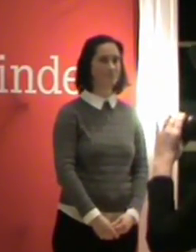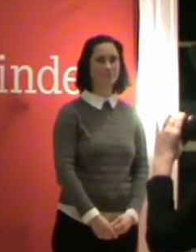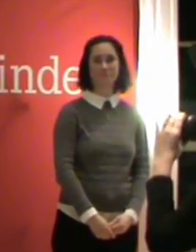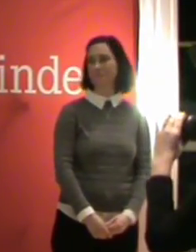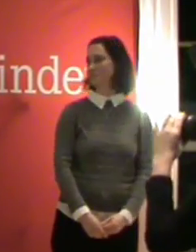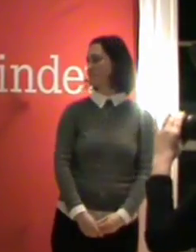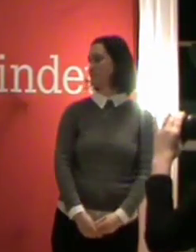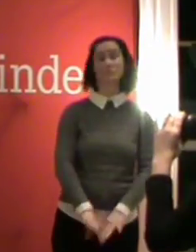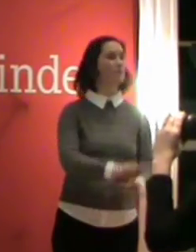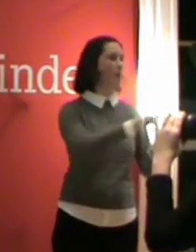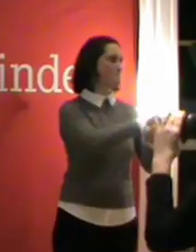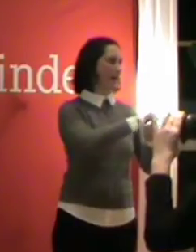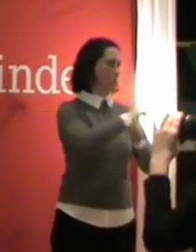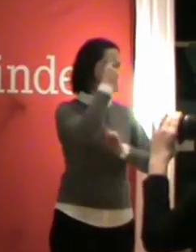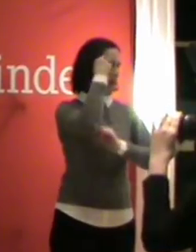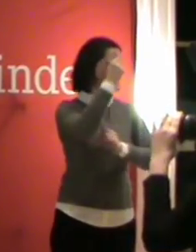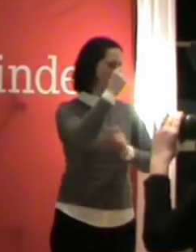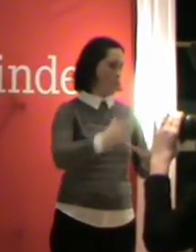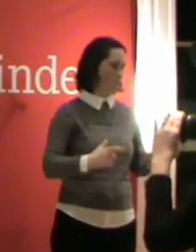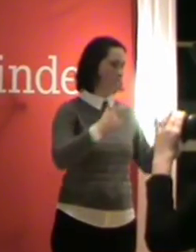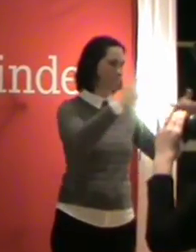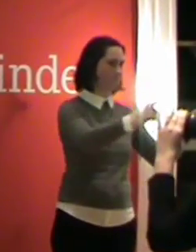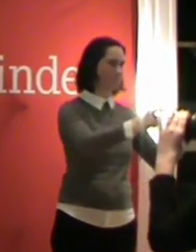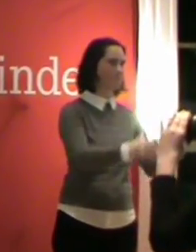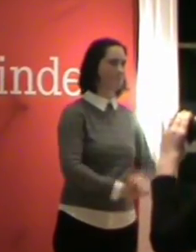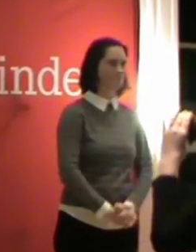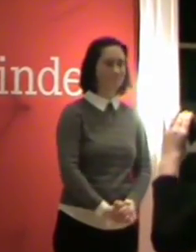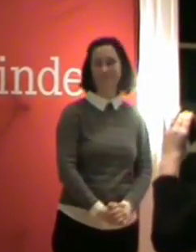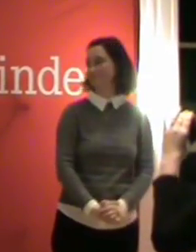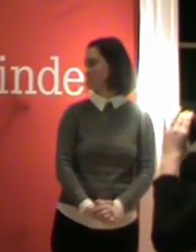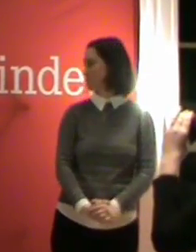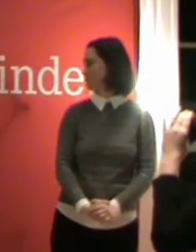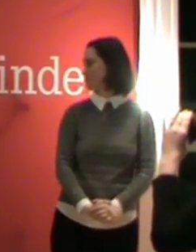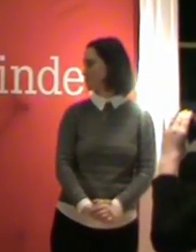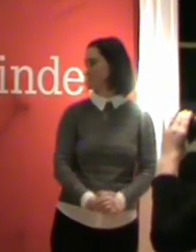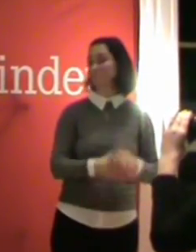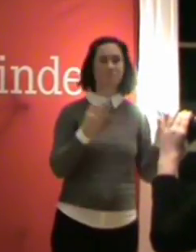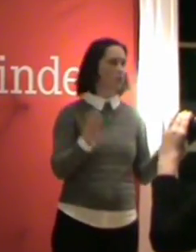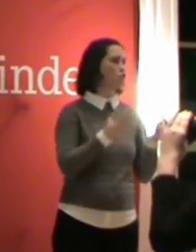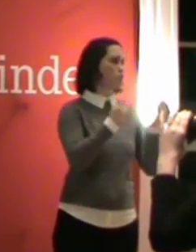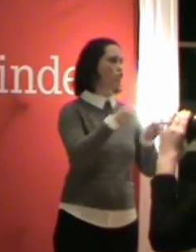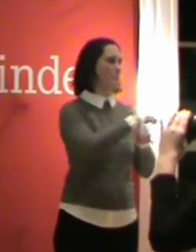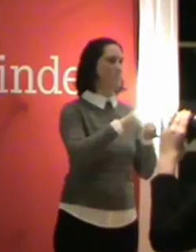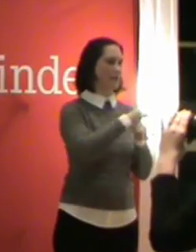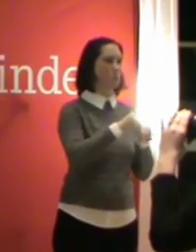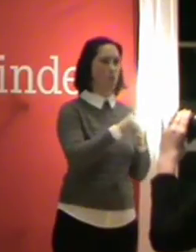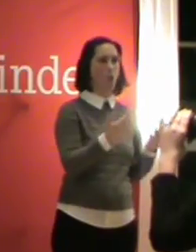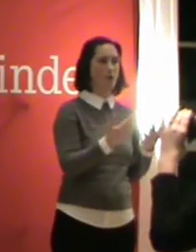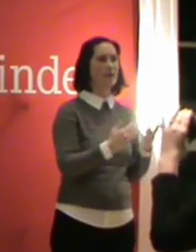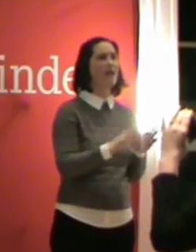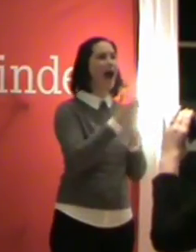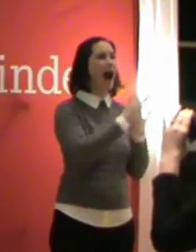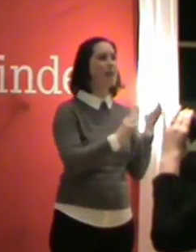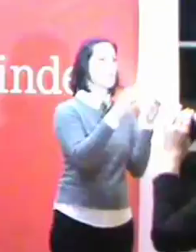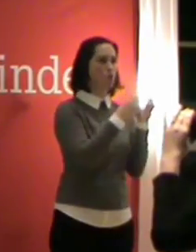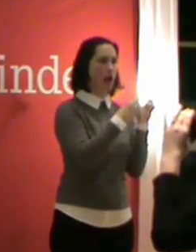Nochmal in Erinnerung an Magdeburg mit dem Projekt, unser Neujahrsempfang. Die klassischen Magdeburg-Souvenirs, die Weltkugeln